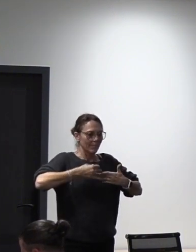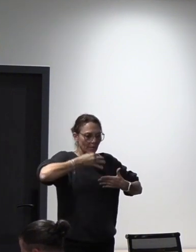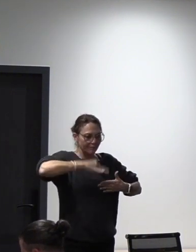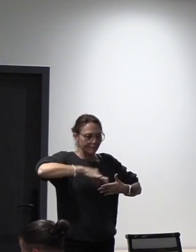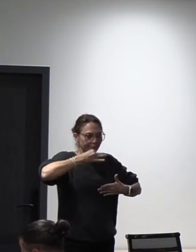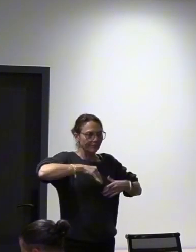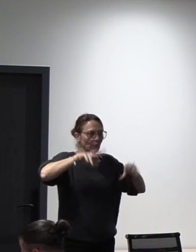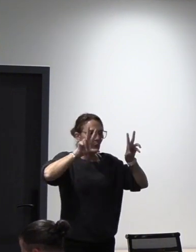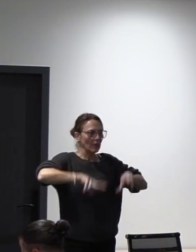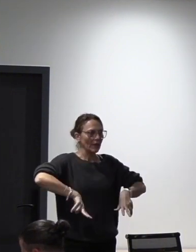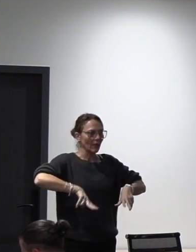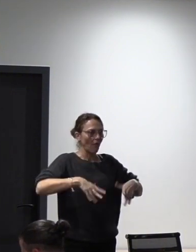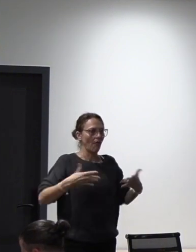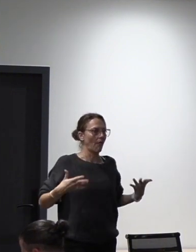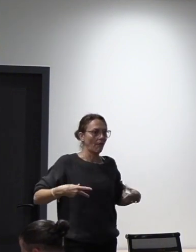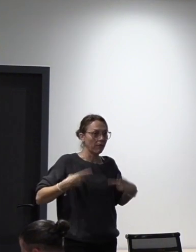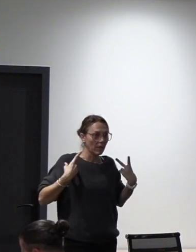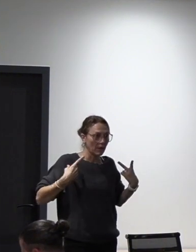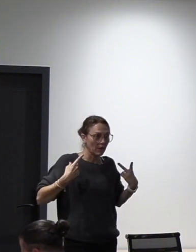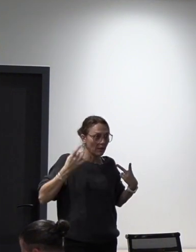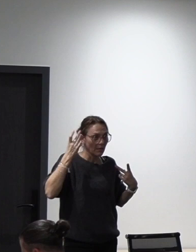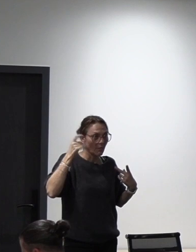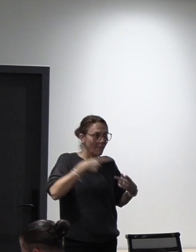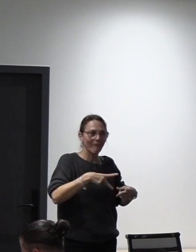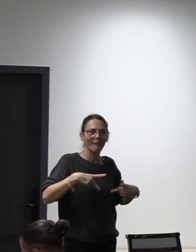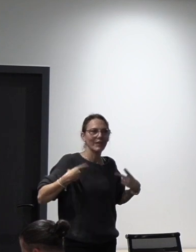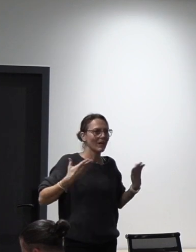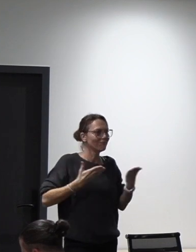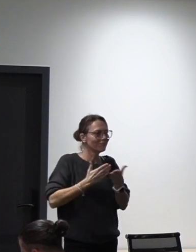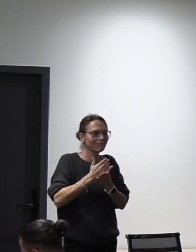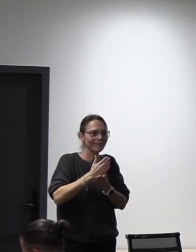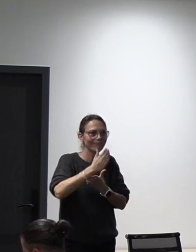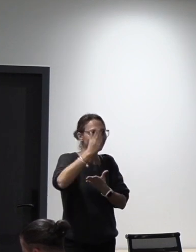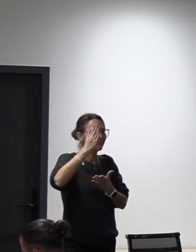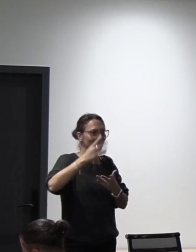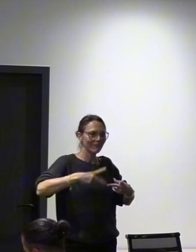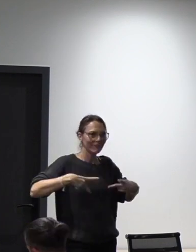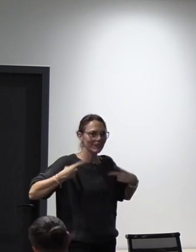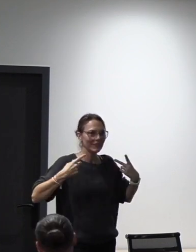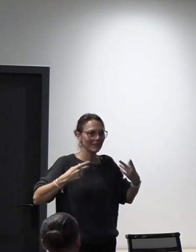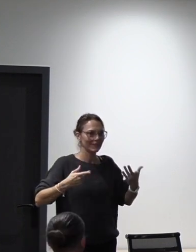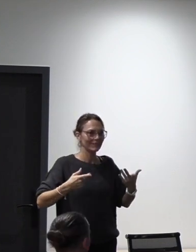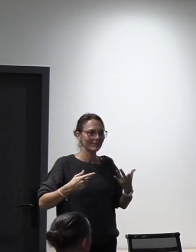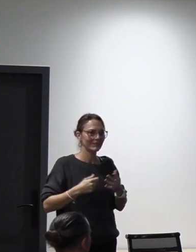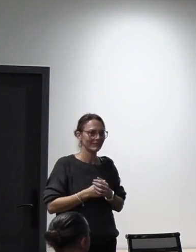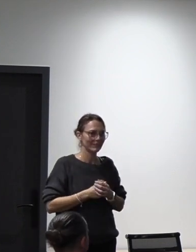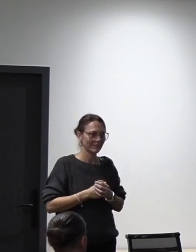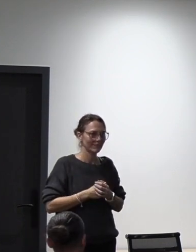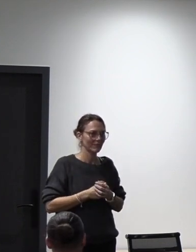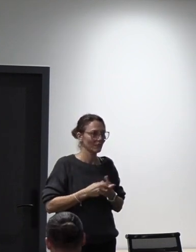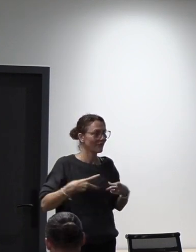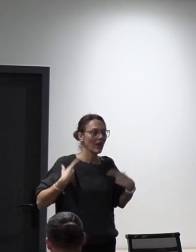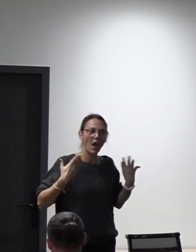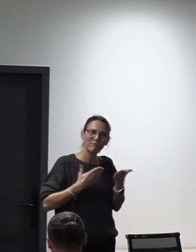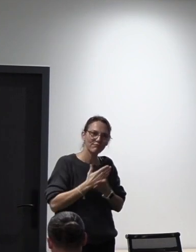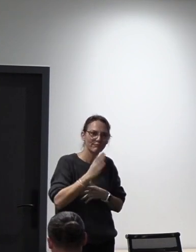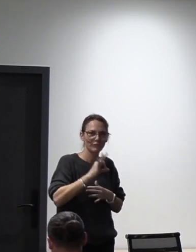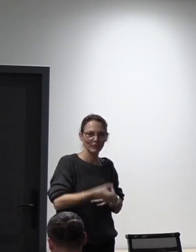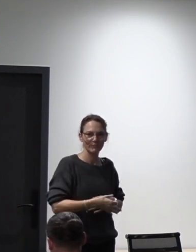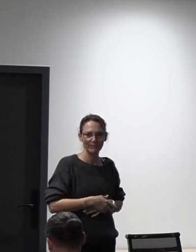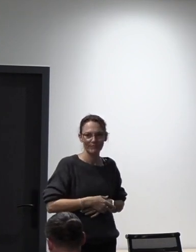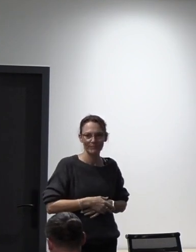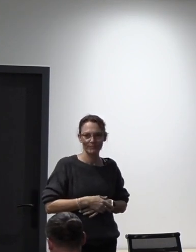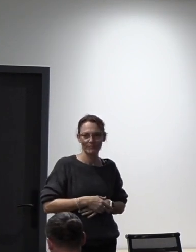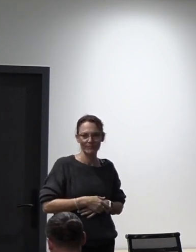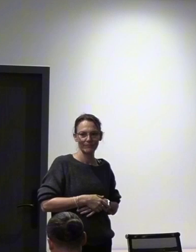ordi, c'est pas une vie, ça ressemble à rien. Il a eu sa vie, il a donné son sens, il a eu la même vie que nous. Hein ? Exactement. Et on